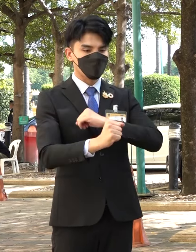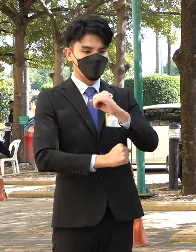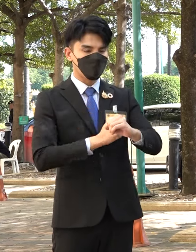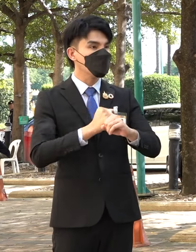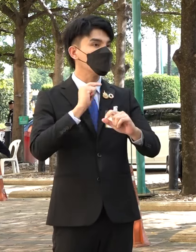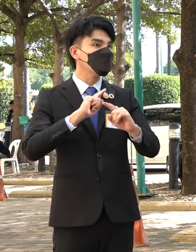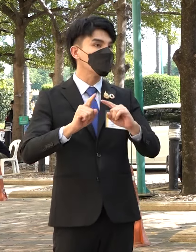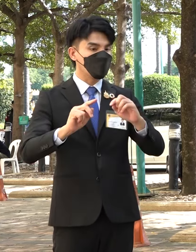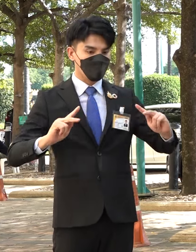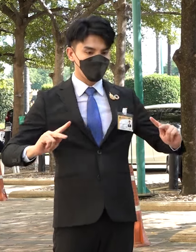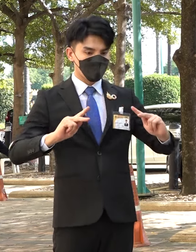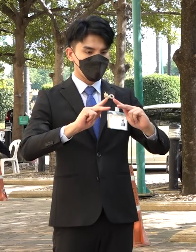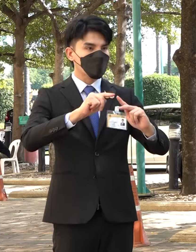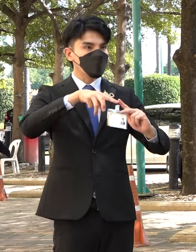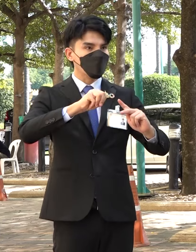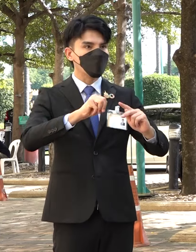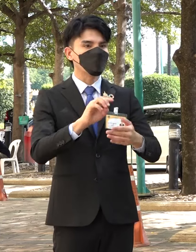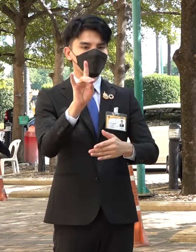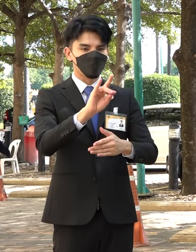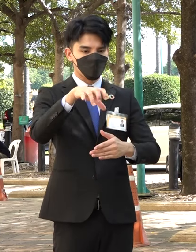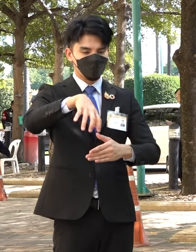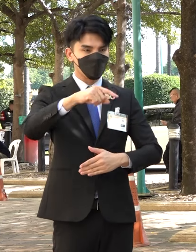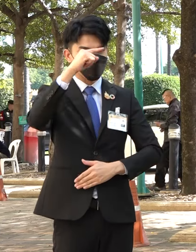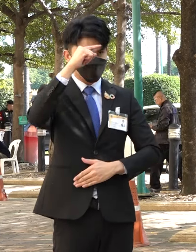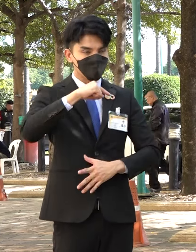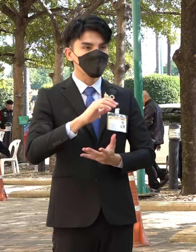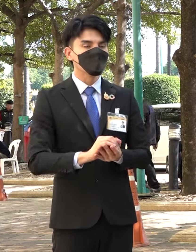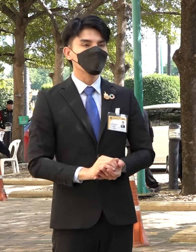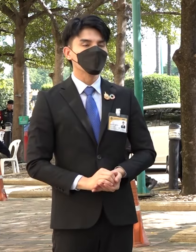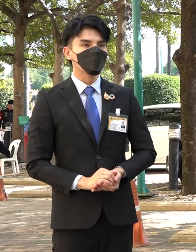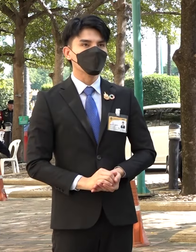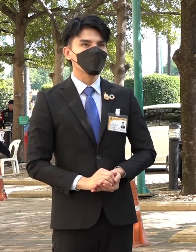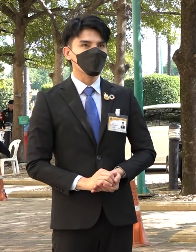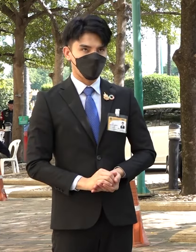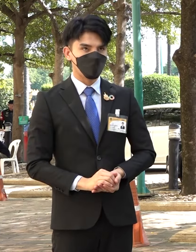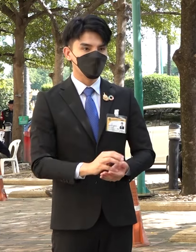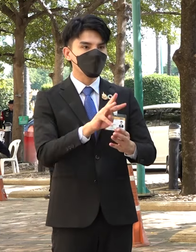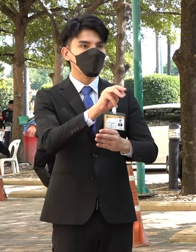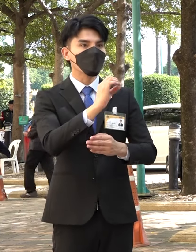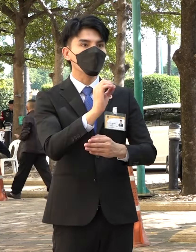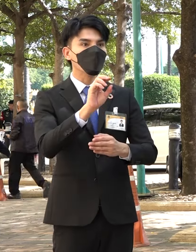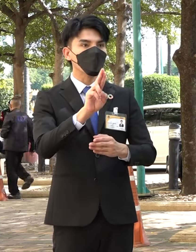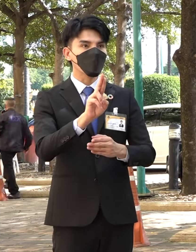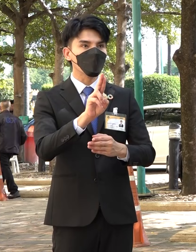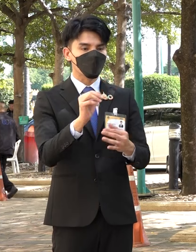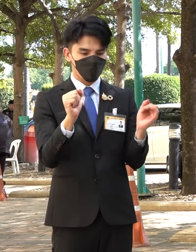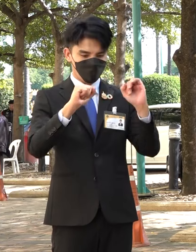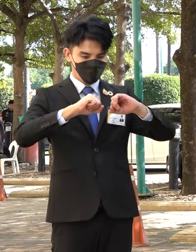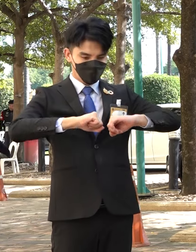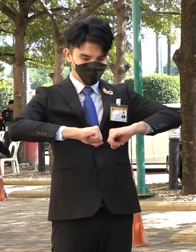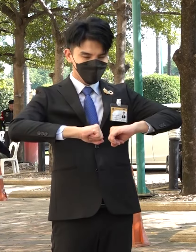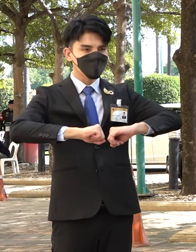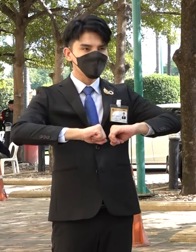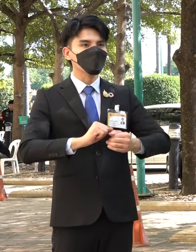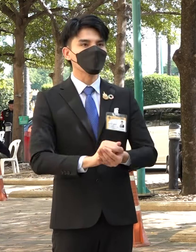ครับด้วยกันระหว่างกระทรวงพม.และองค์การสวนสัตว์แห่งประเทศไทยนะครับการลงนามใน MOU นี้ก็จะอำนวยความสะดวกครับ